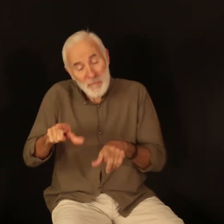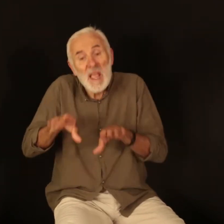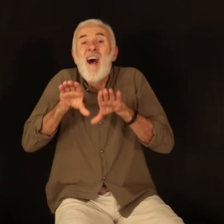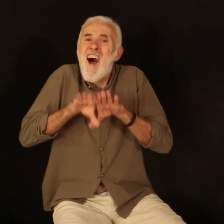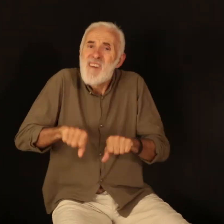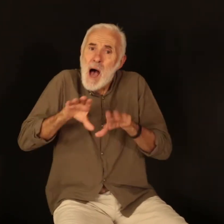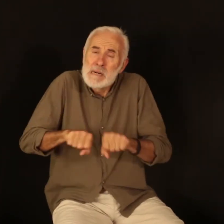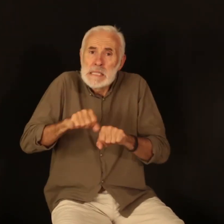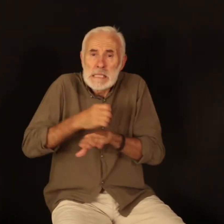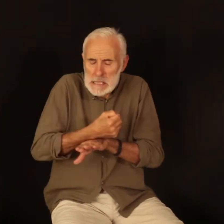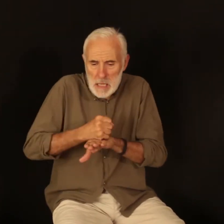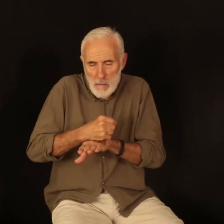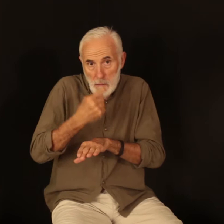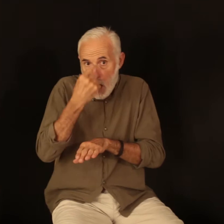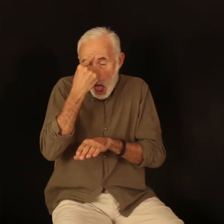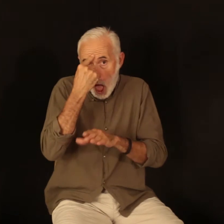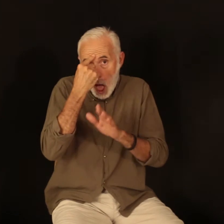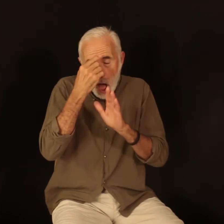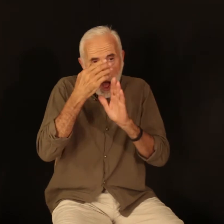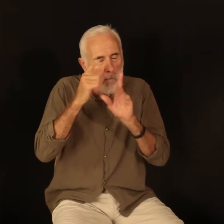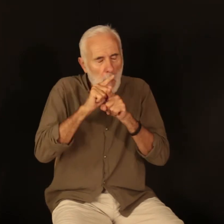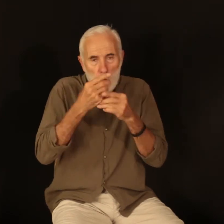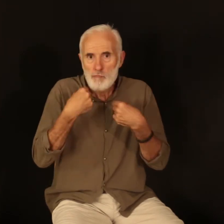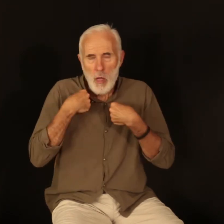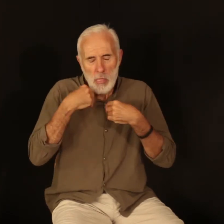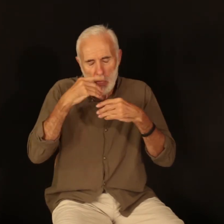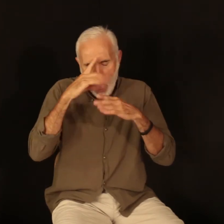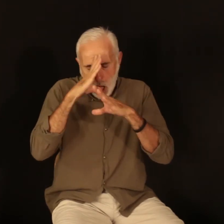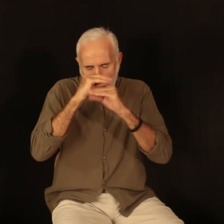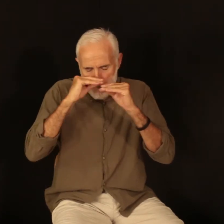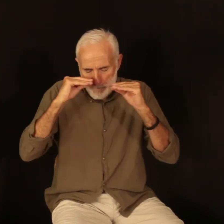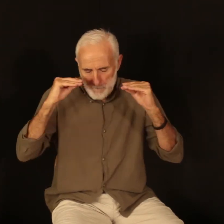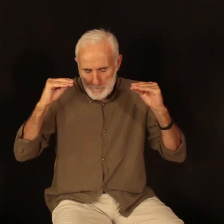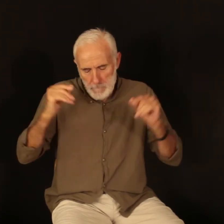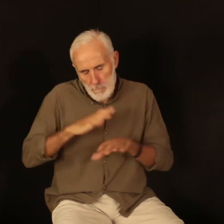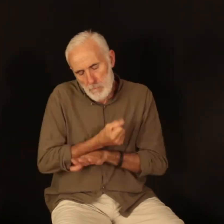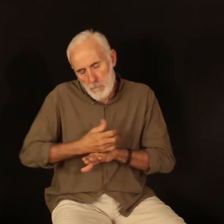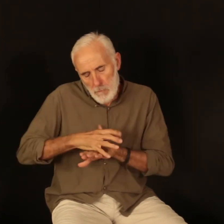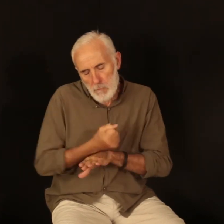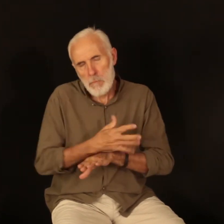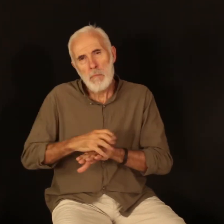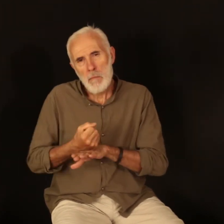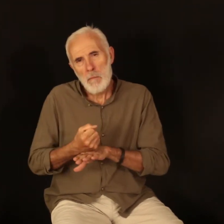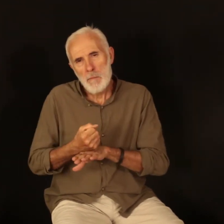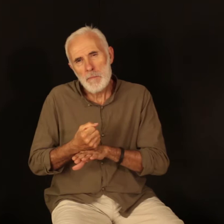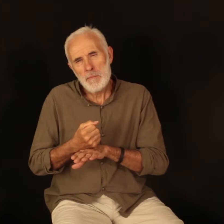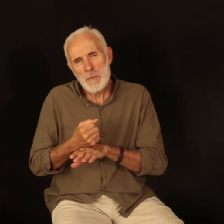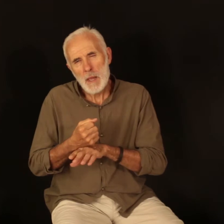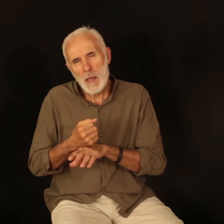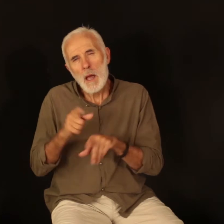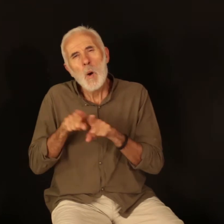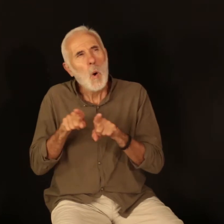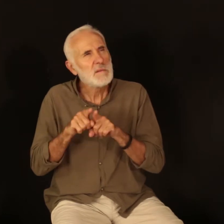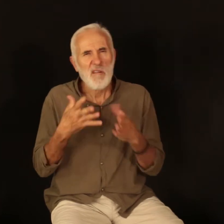fabriquer des livres. C'est aussi une réflexion sur la production et la consommation, sur les objets, le rapport aux